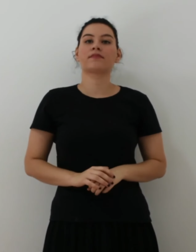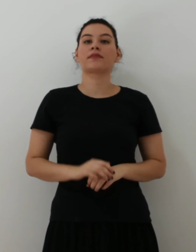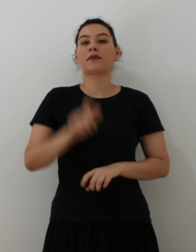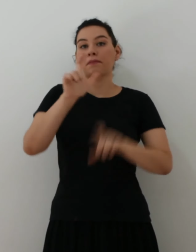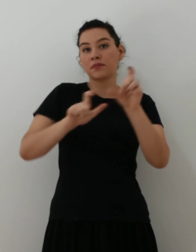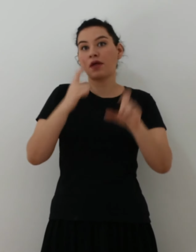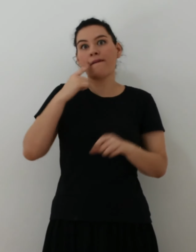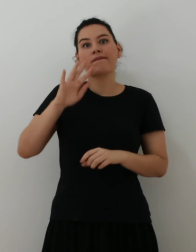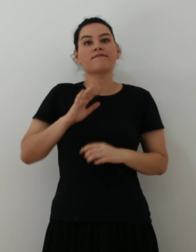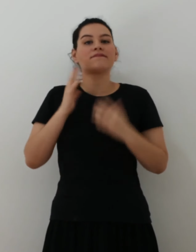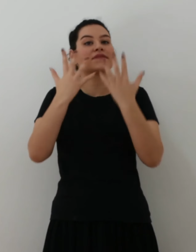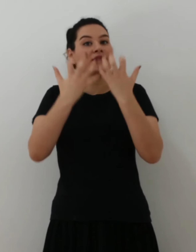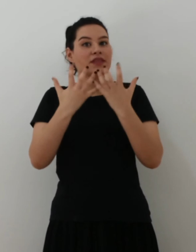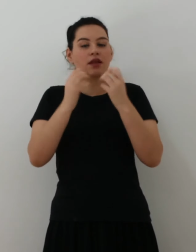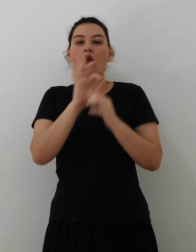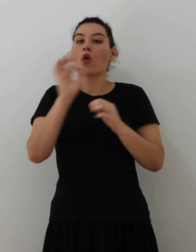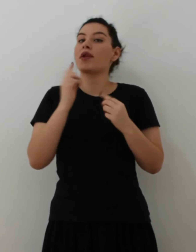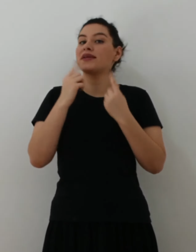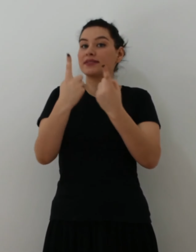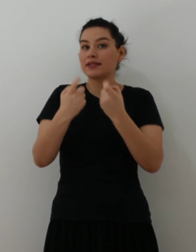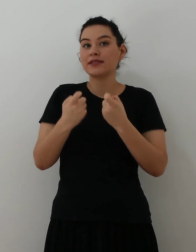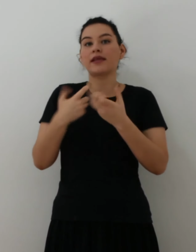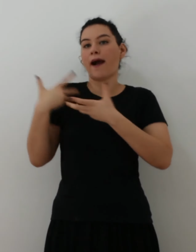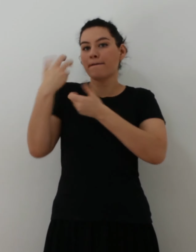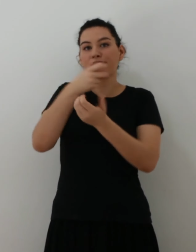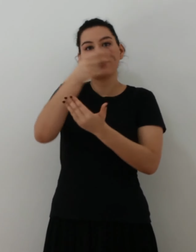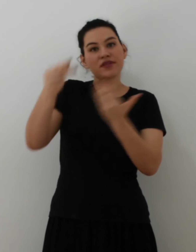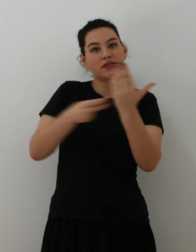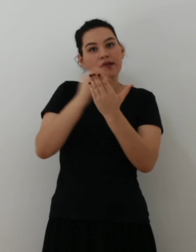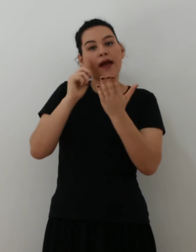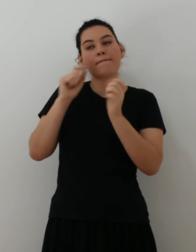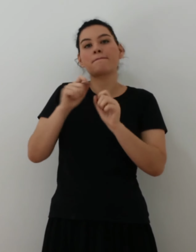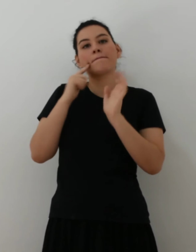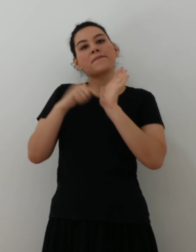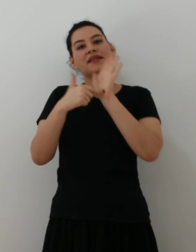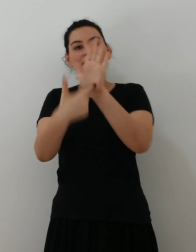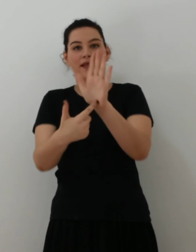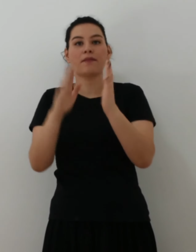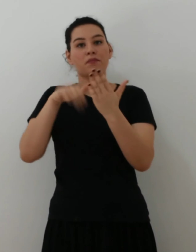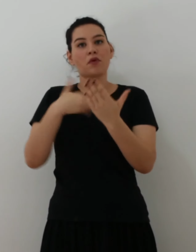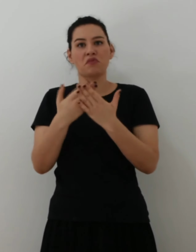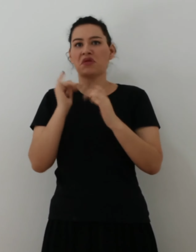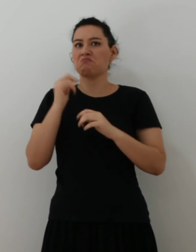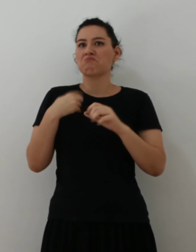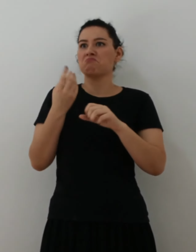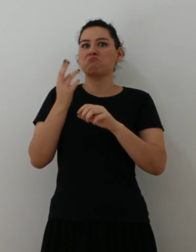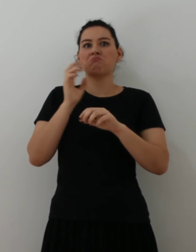aspirantes necesiten apoyo para diseñar y presentar la propuesta, contestaremos consultas vía mail o